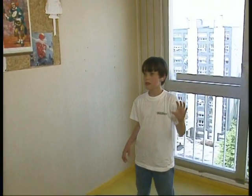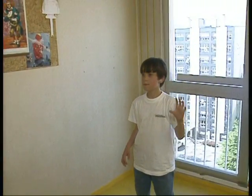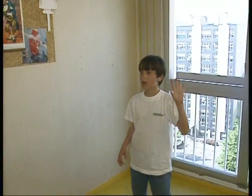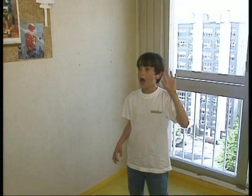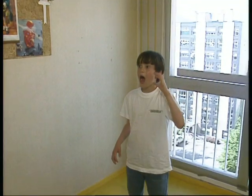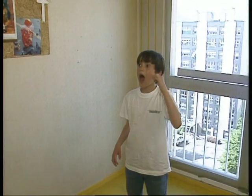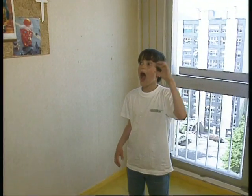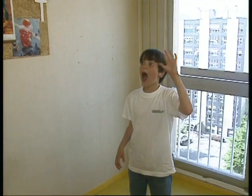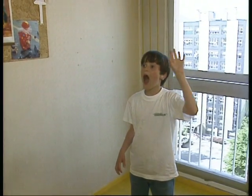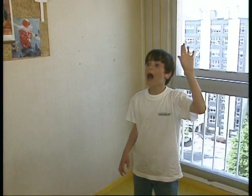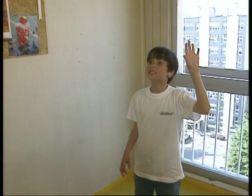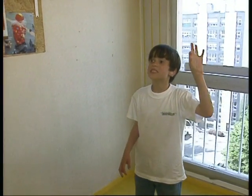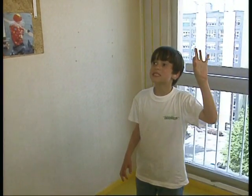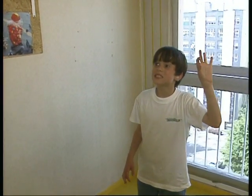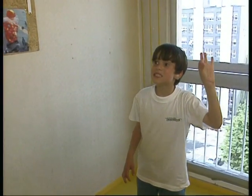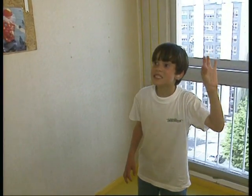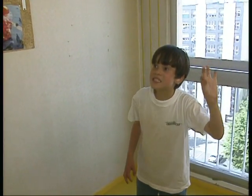Ah. Souffle.